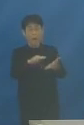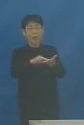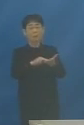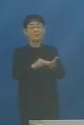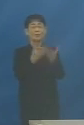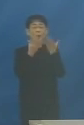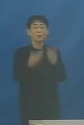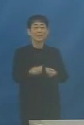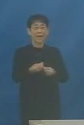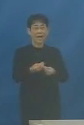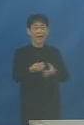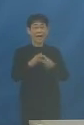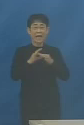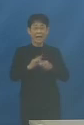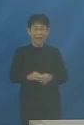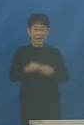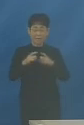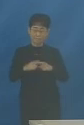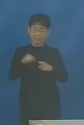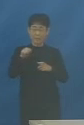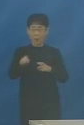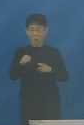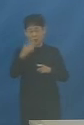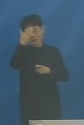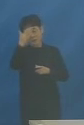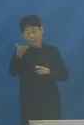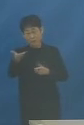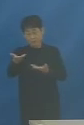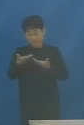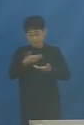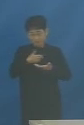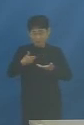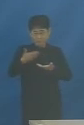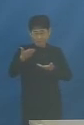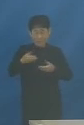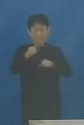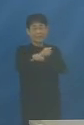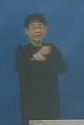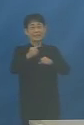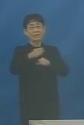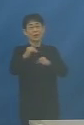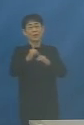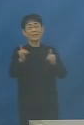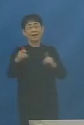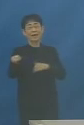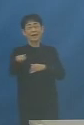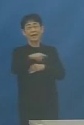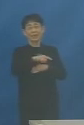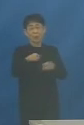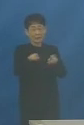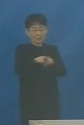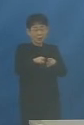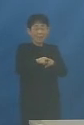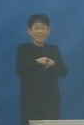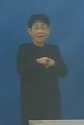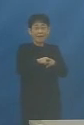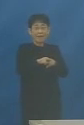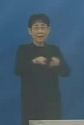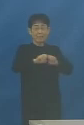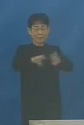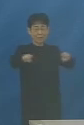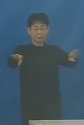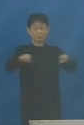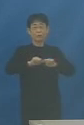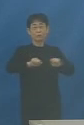のでこういうサービスを受けられるということを事業者と一緒になって pr もさせていただこうというものでござい